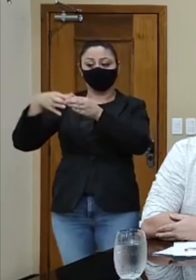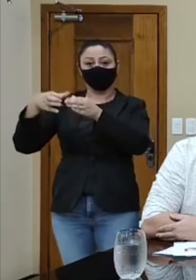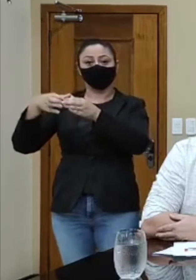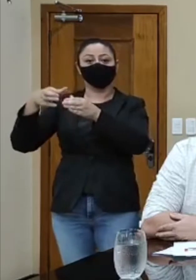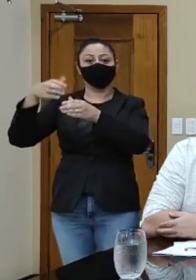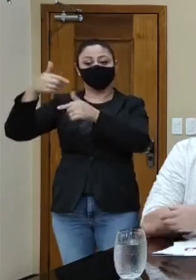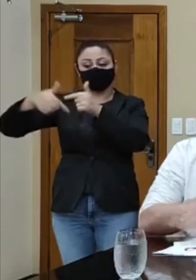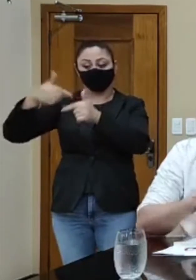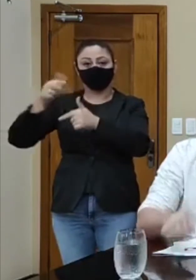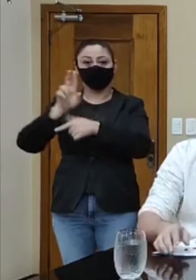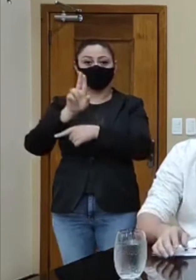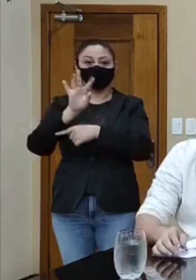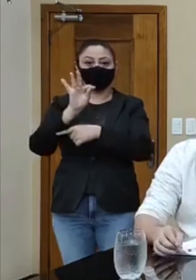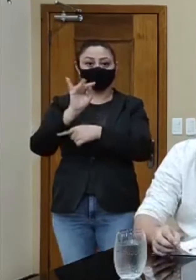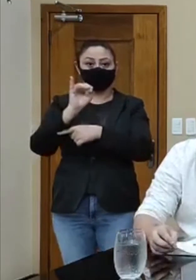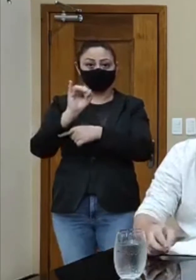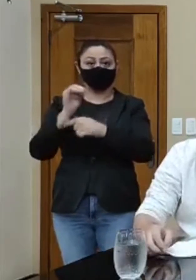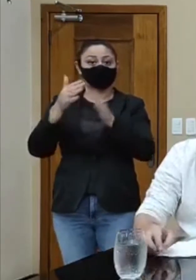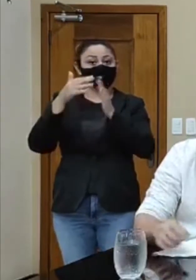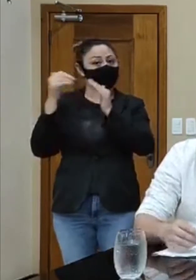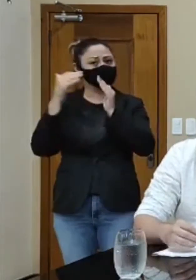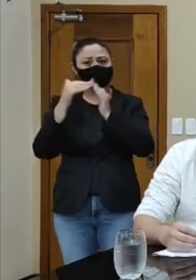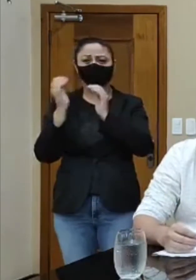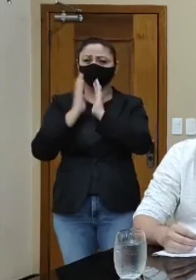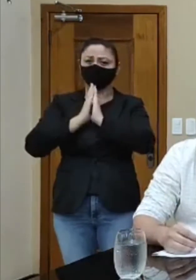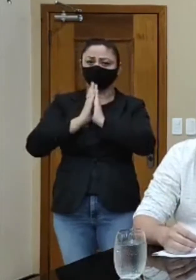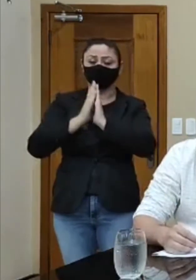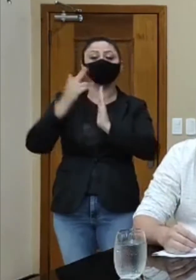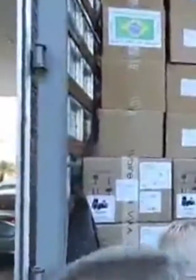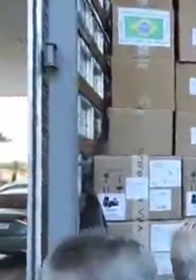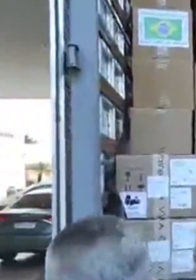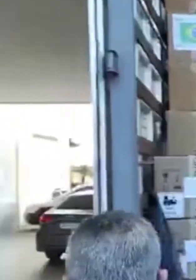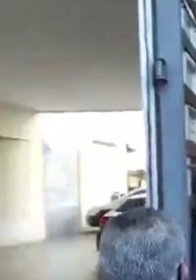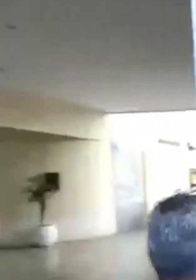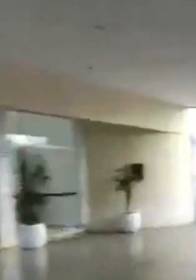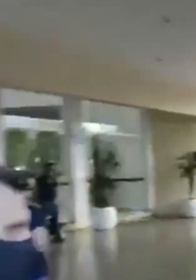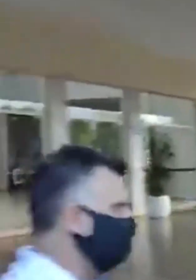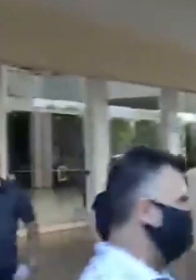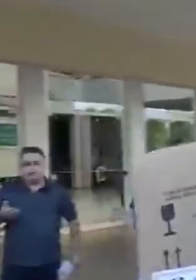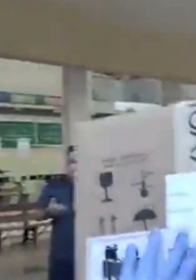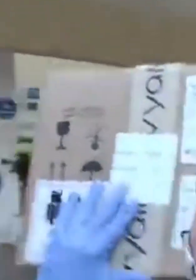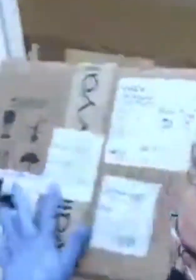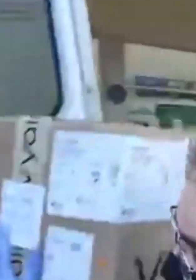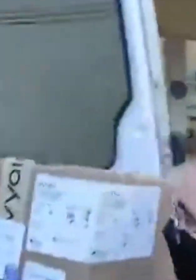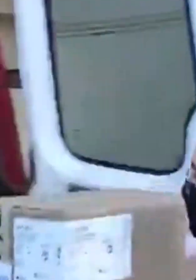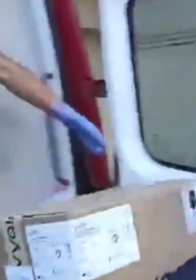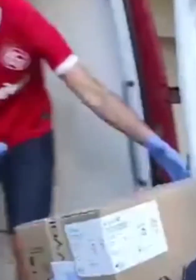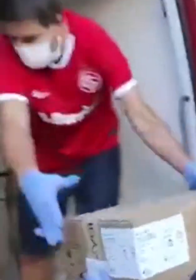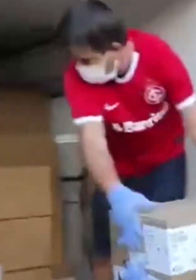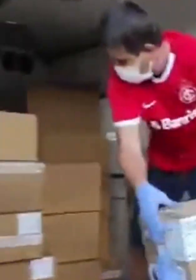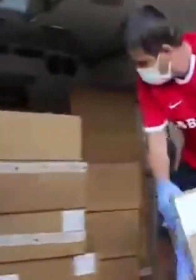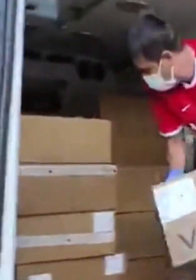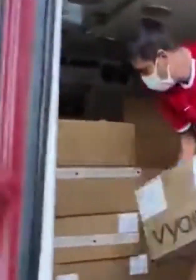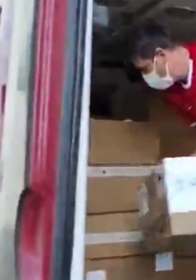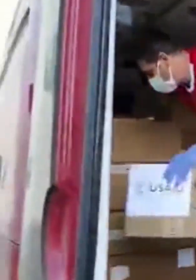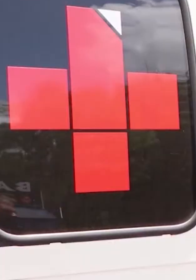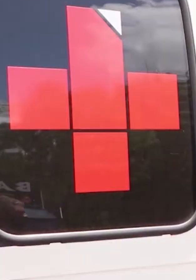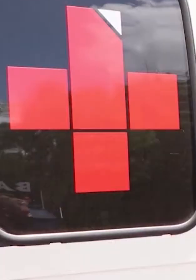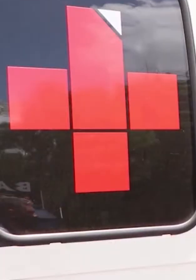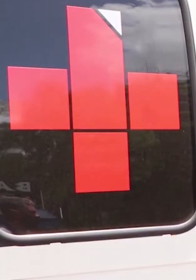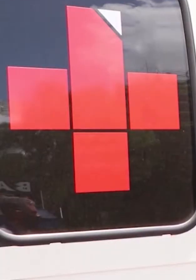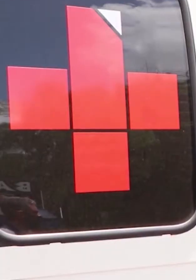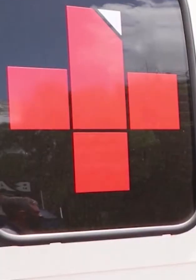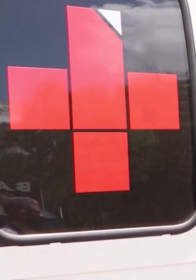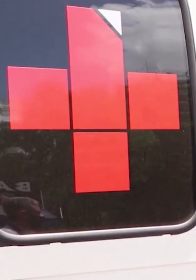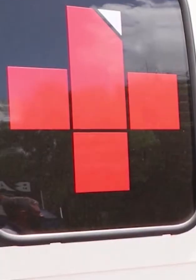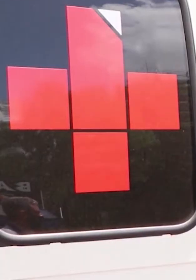no tênis pelo pelo pelo volume de serviço nós fizemos isso também o prazo deste decreto vigente encerra neste domingo